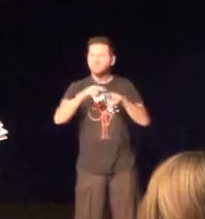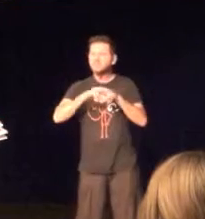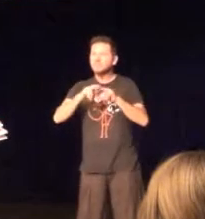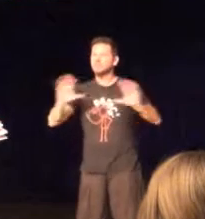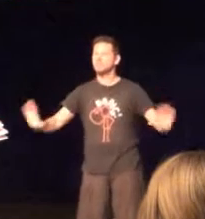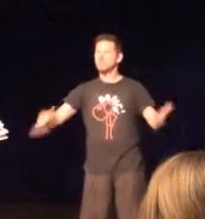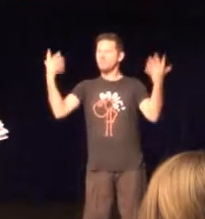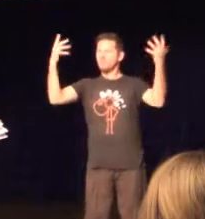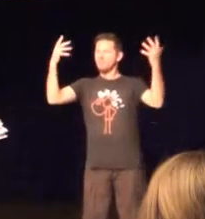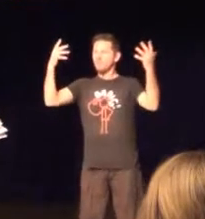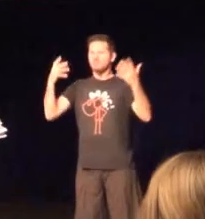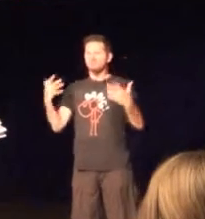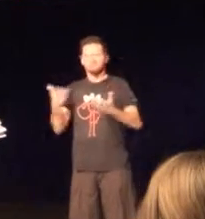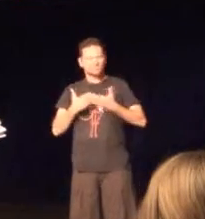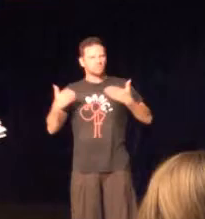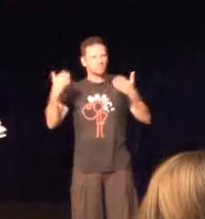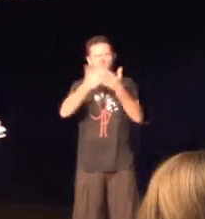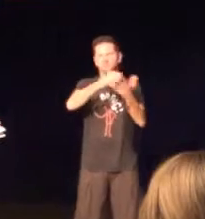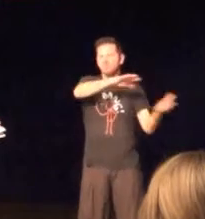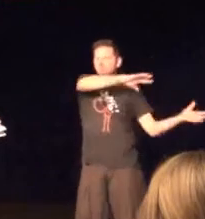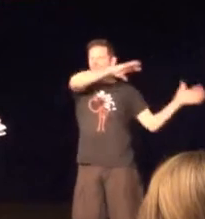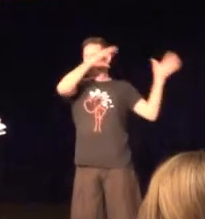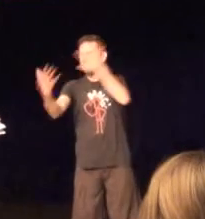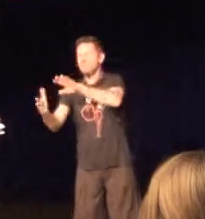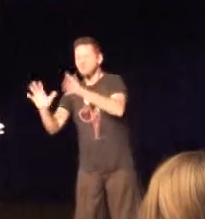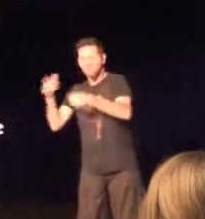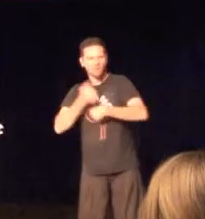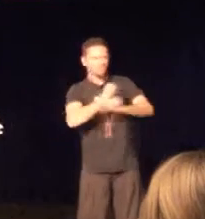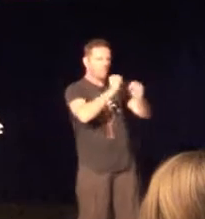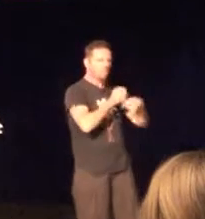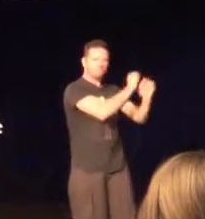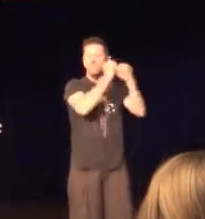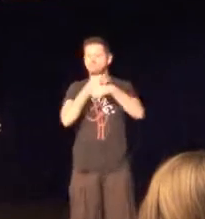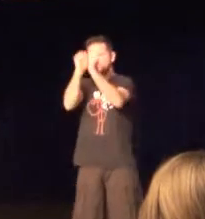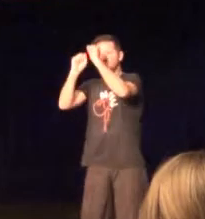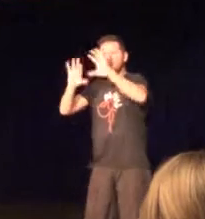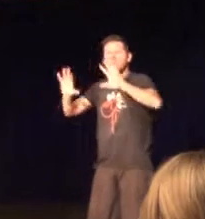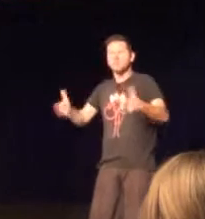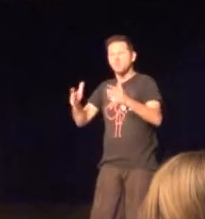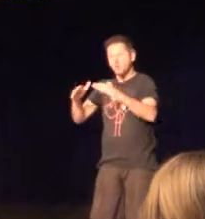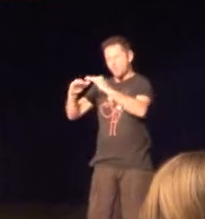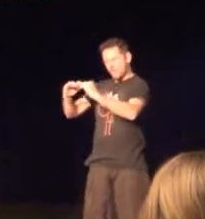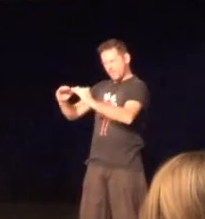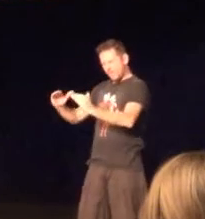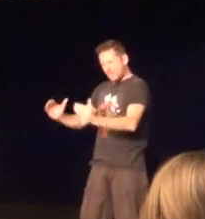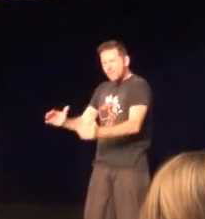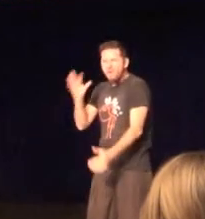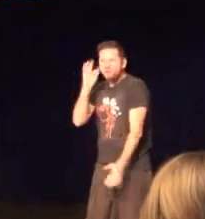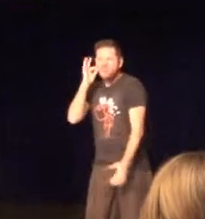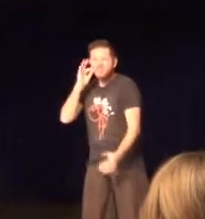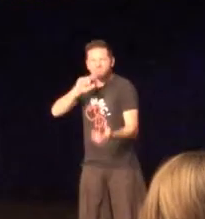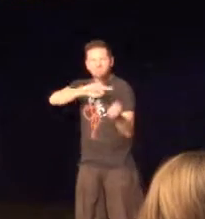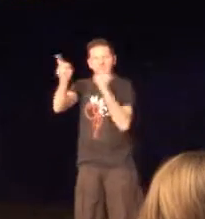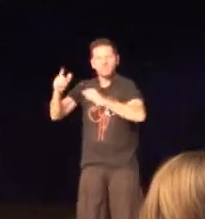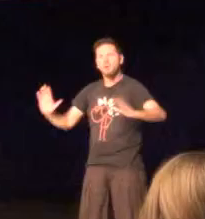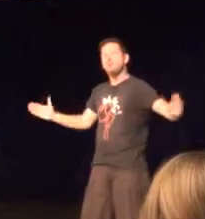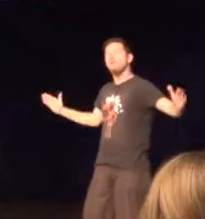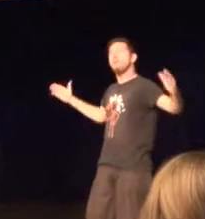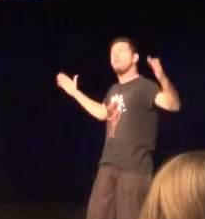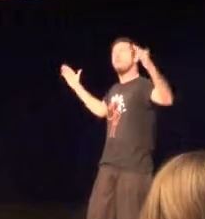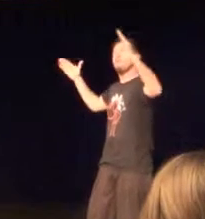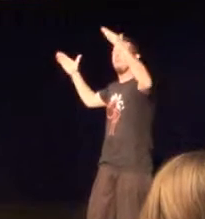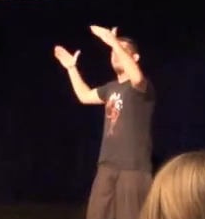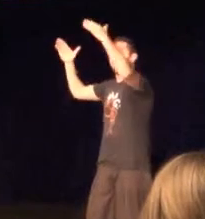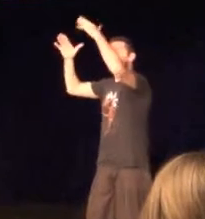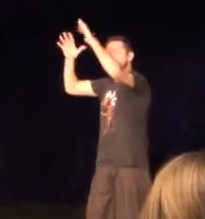l'ampleur de la débâcle est balayée dans un coin, comment le petit monticule est en train de devenir une montagne, et